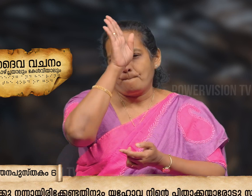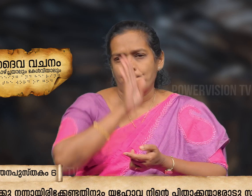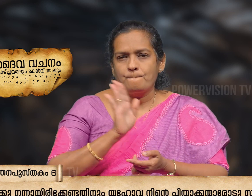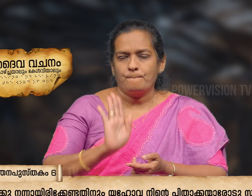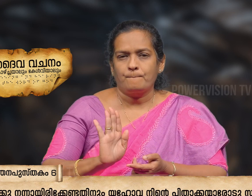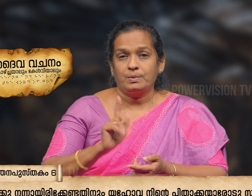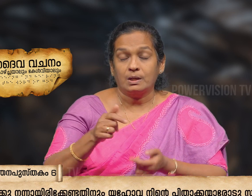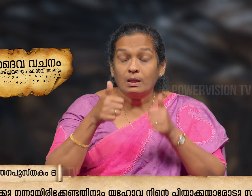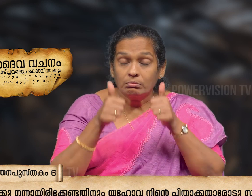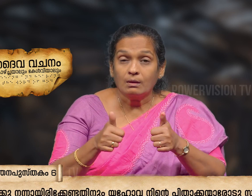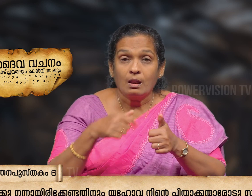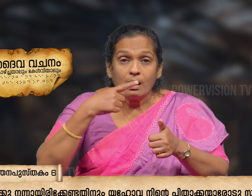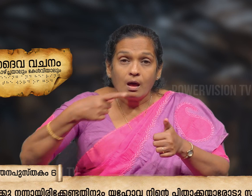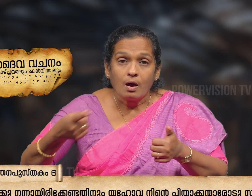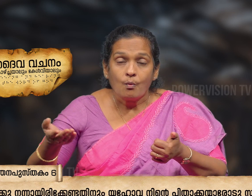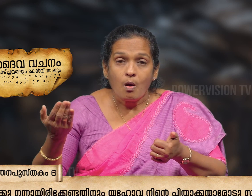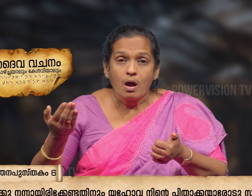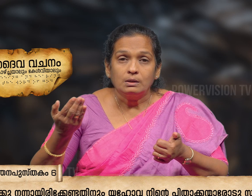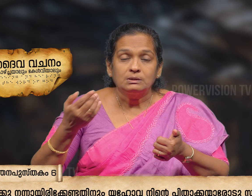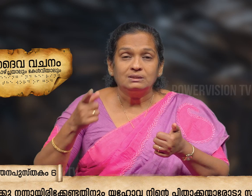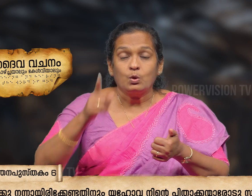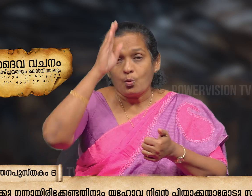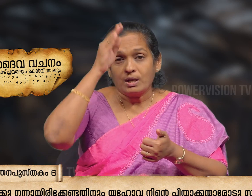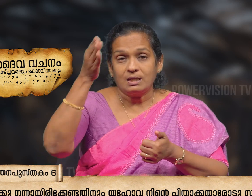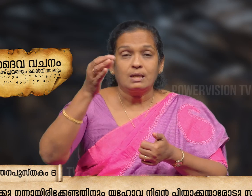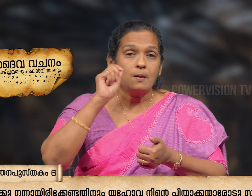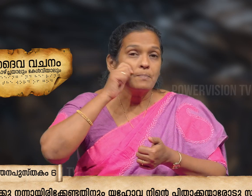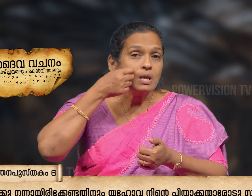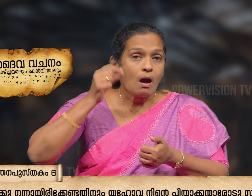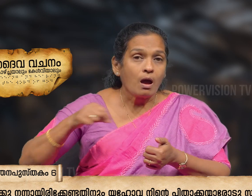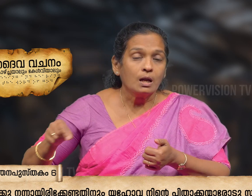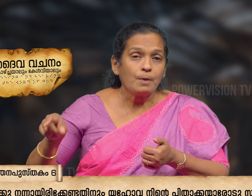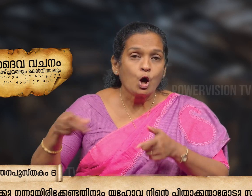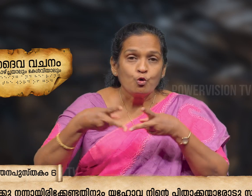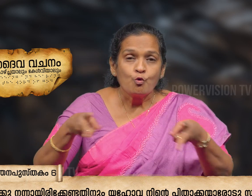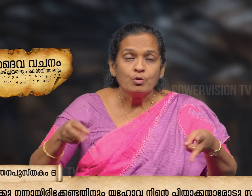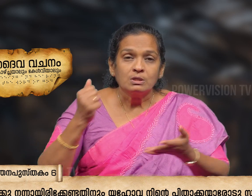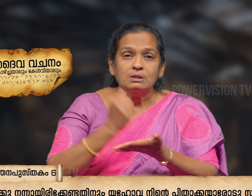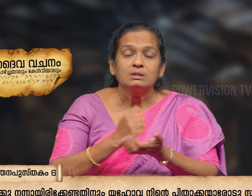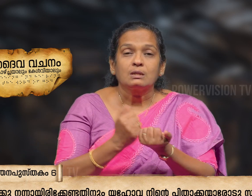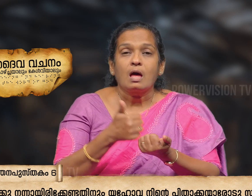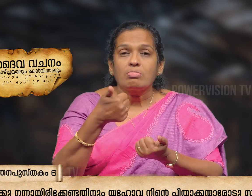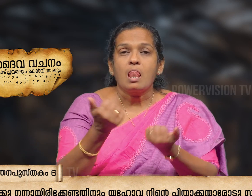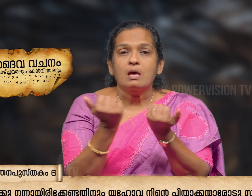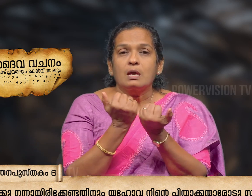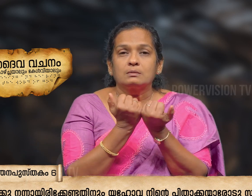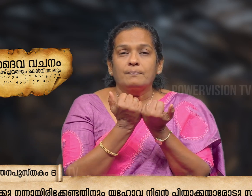നിനക്ക് നന്നായിരിക്കേണ്ടതിനും യഹോവ നിന്റെ പിതാക്കന്മാരോട് സത്യം ചെയ്ത നല്ല ദേശം നീ